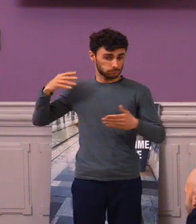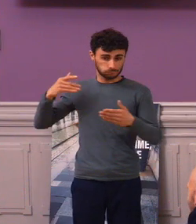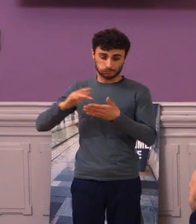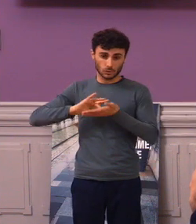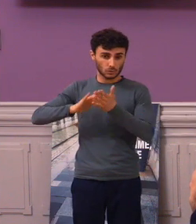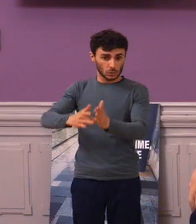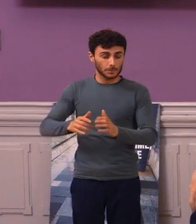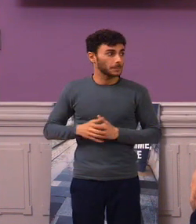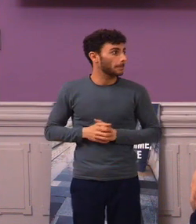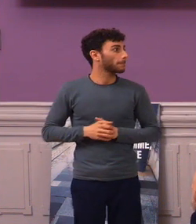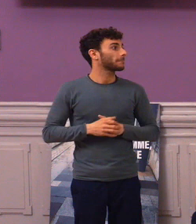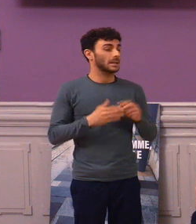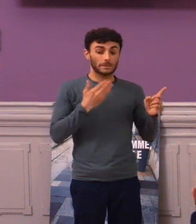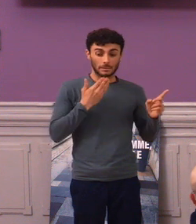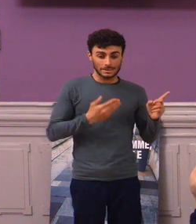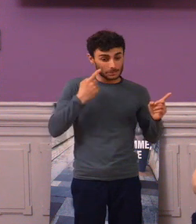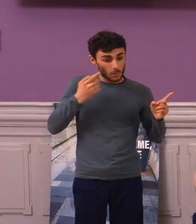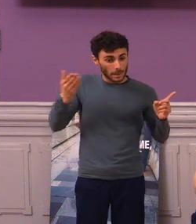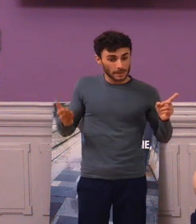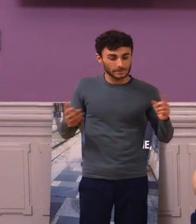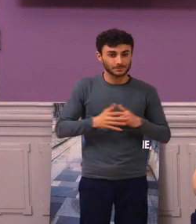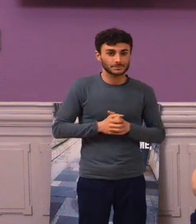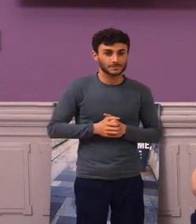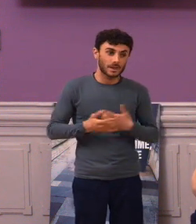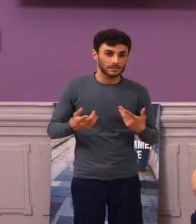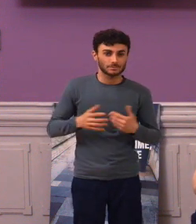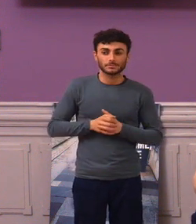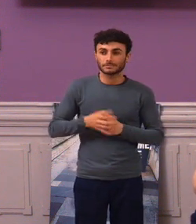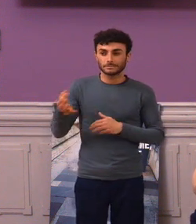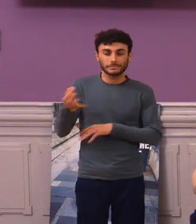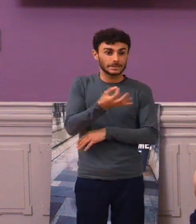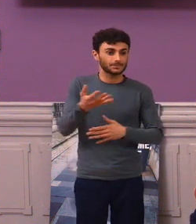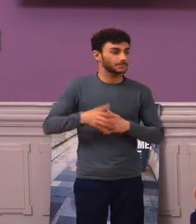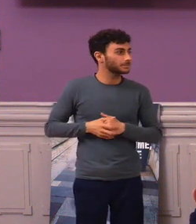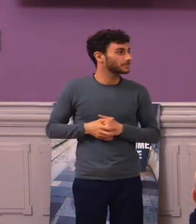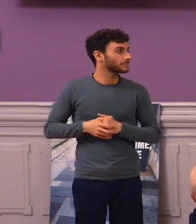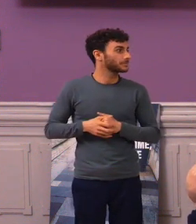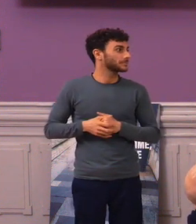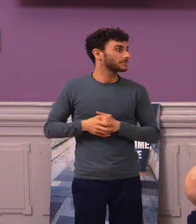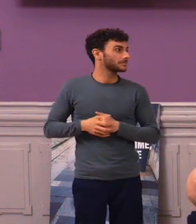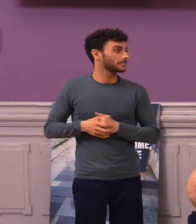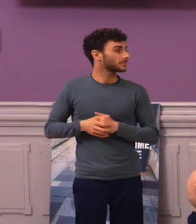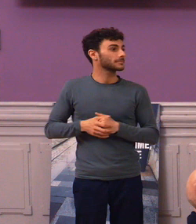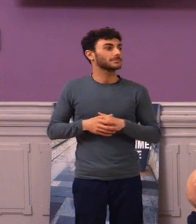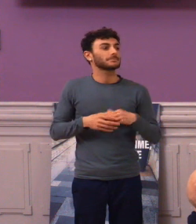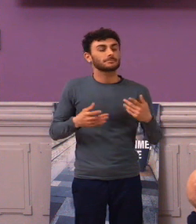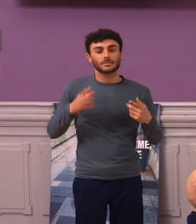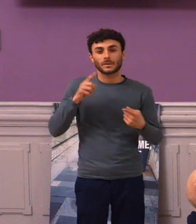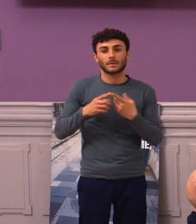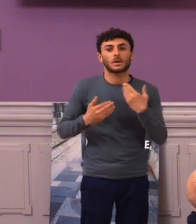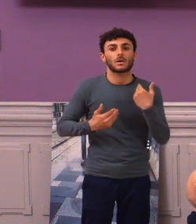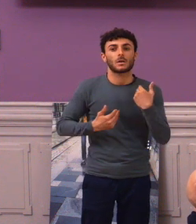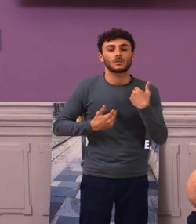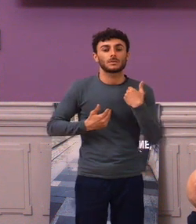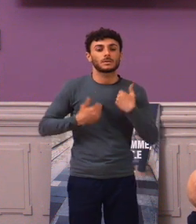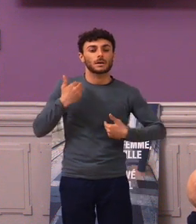merci merci pour elle de la part d'elle plutôt voilà sur le handicap marine vient de vous dire que effectivement